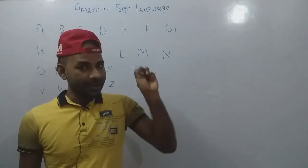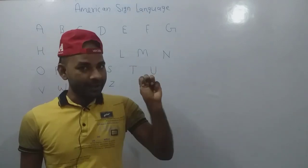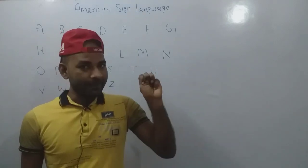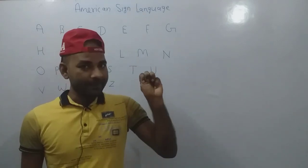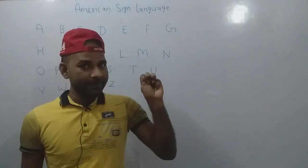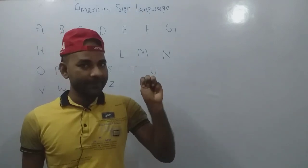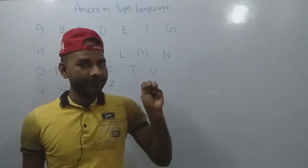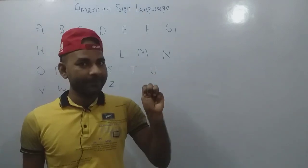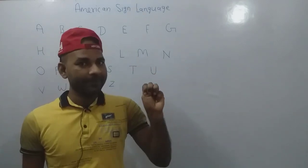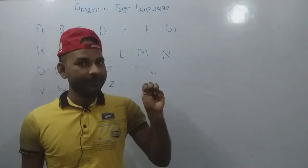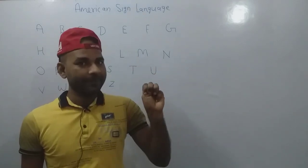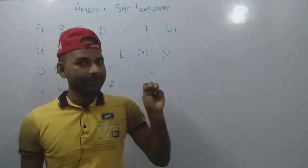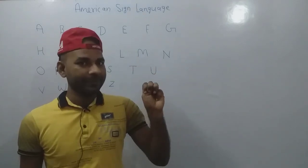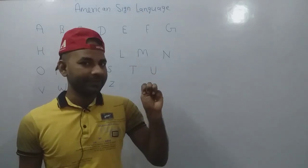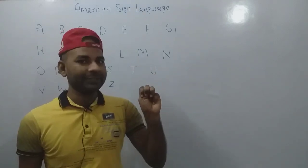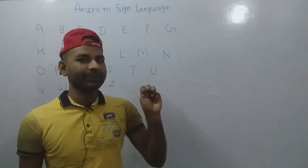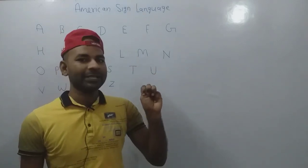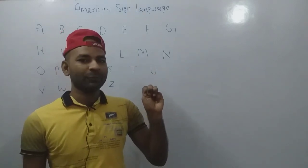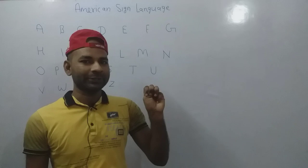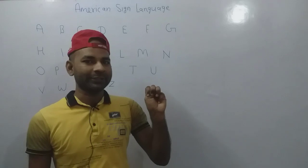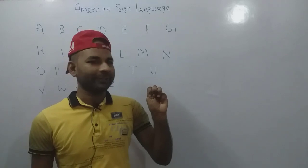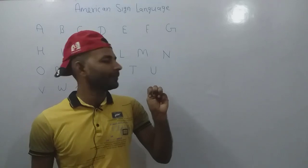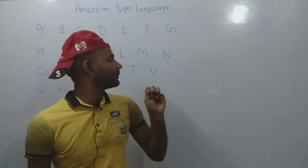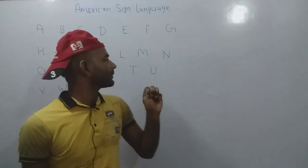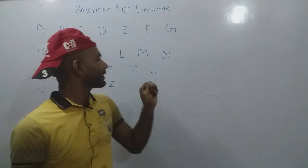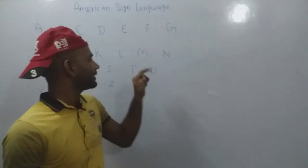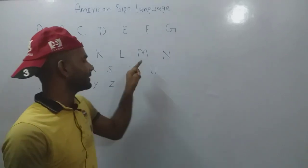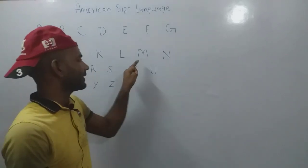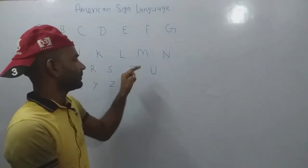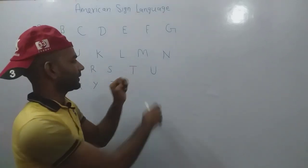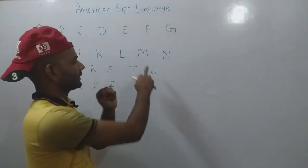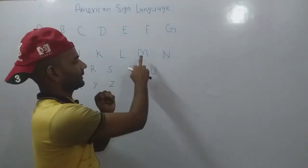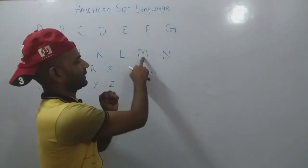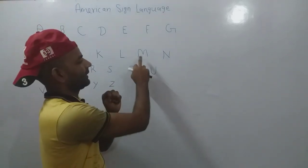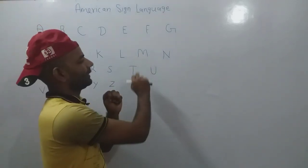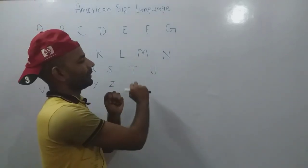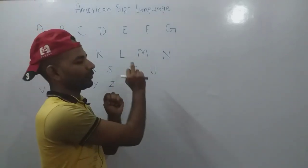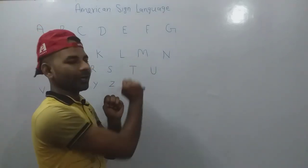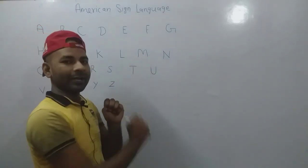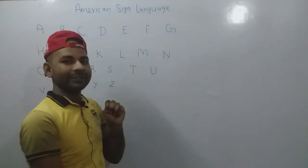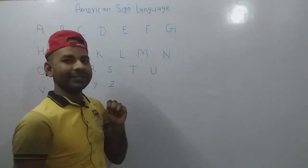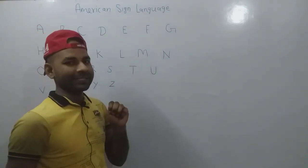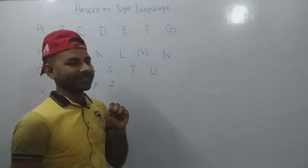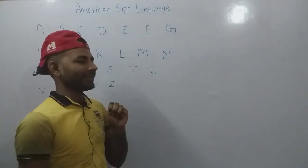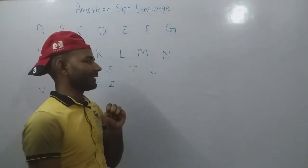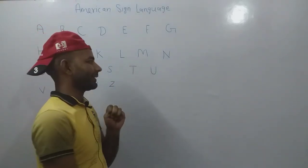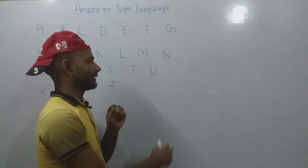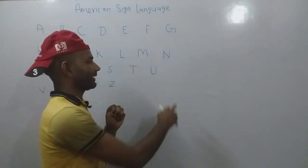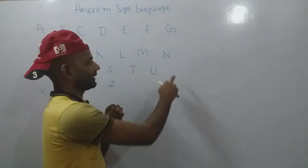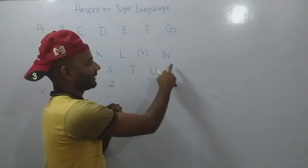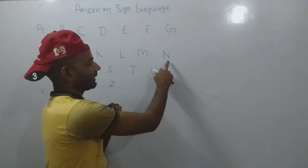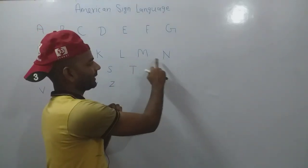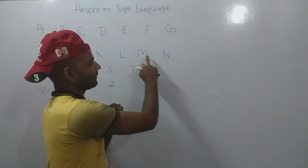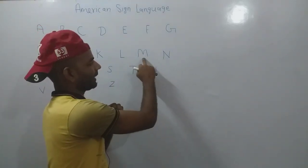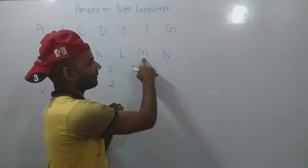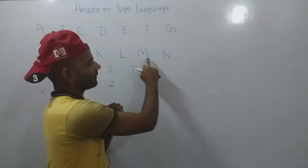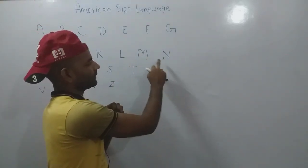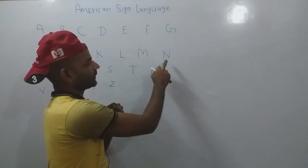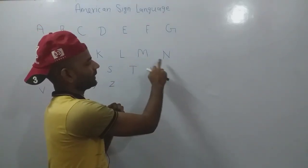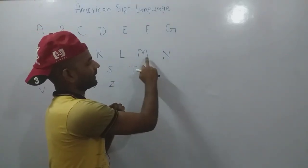M, यही तक मैंने आपको बताया था, इस M तक। और आज इसके आगे। अब M के बाद हो गया,